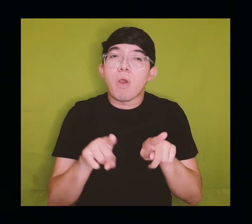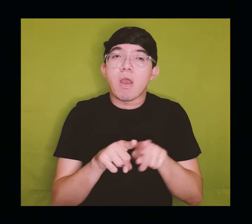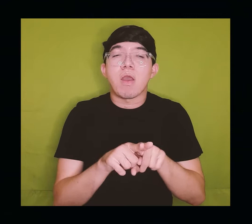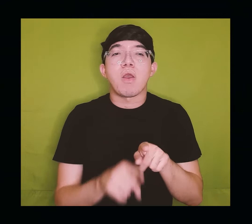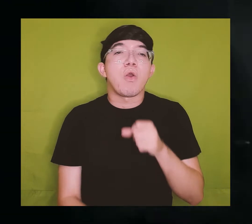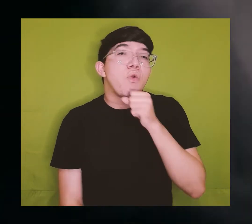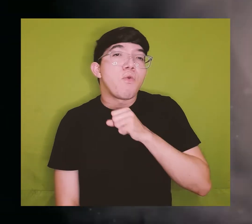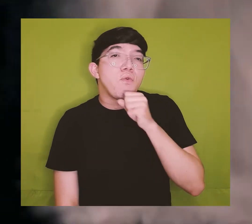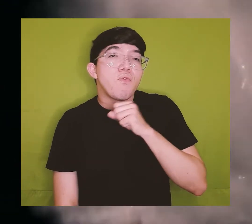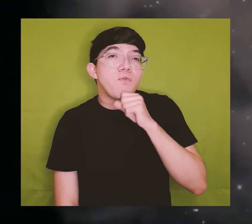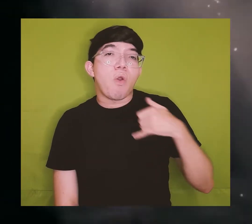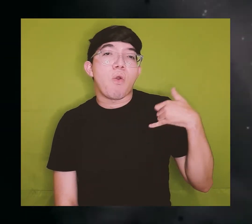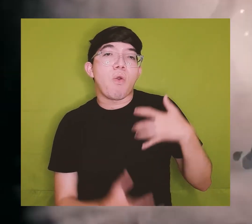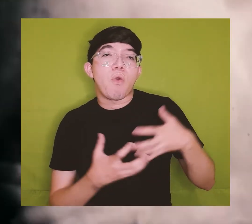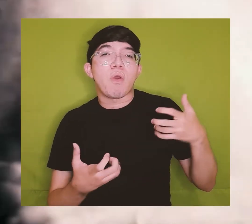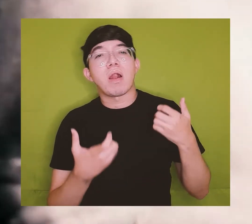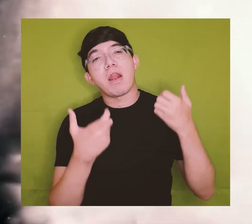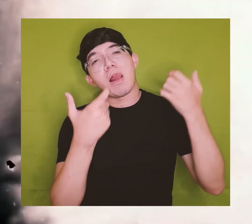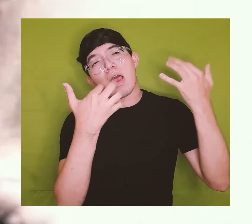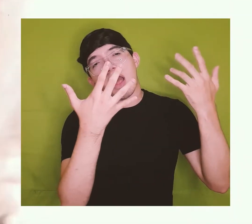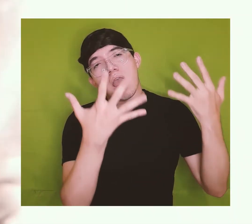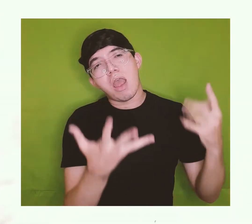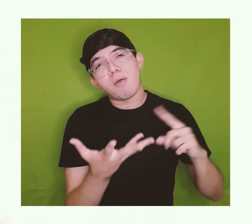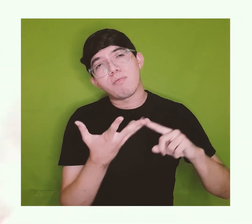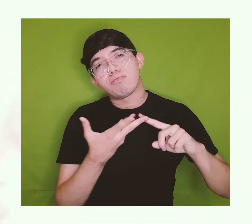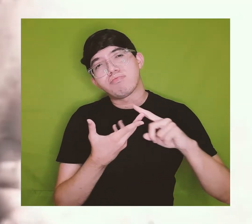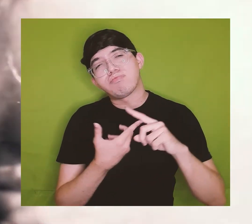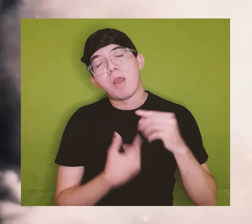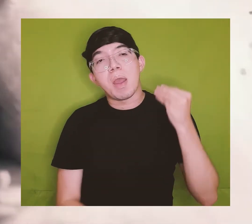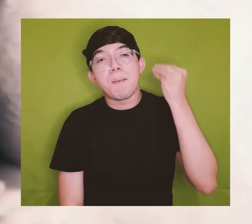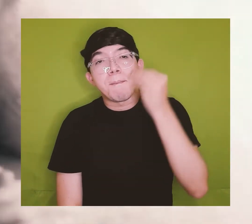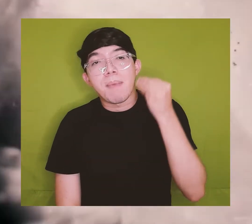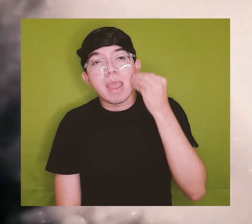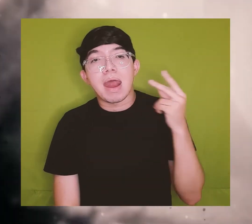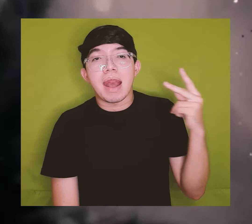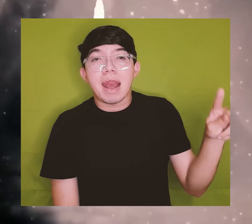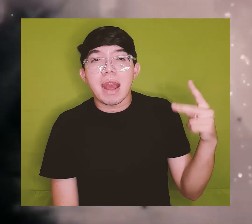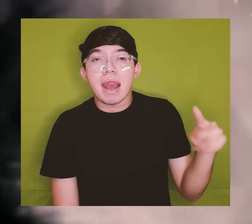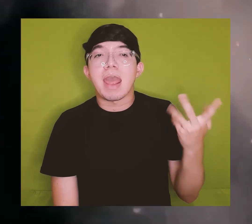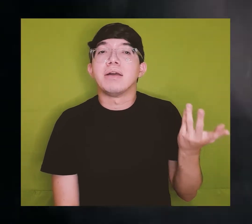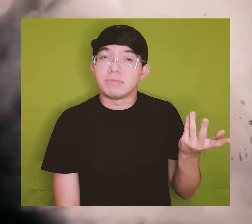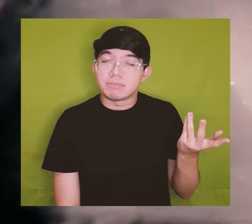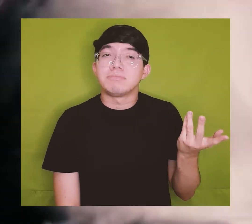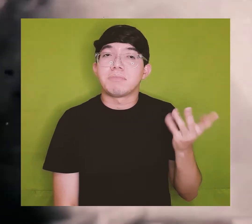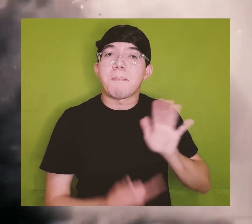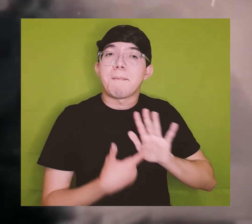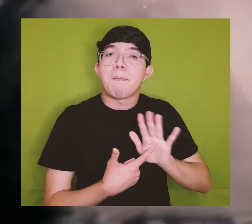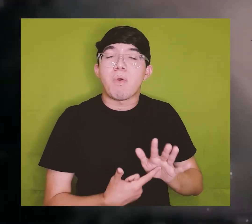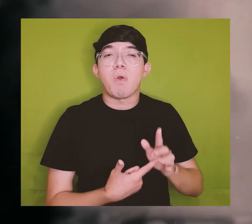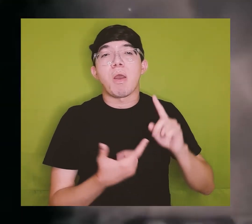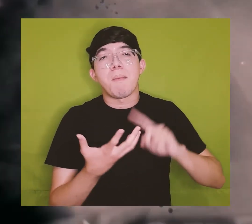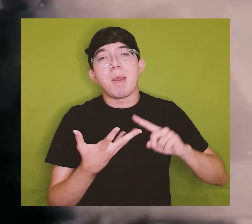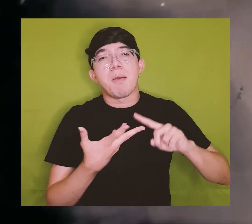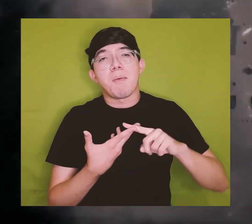seu pai olhando para o seu avô e contando essa história e essa vivência, e de como isso impactou na vida dele, na trajetória